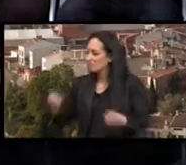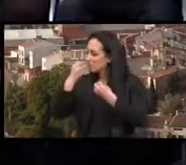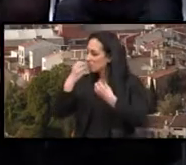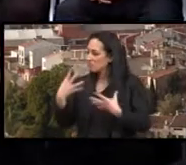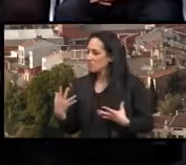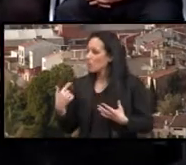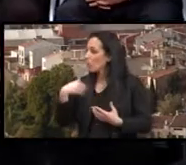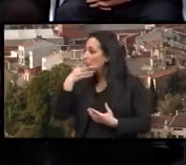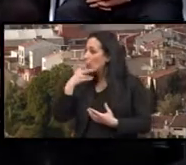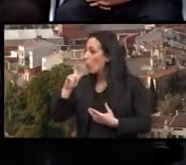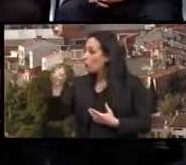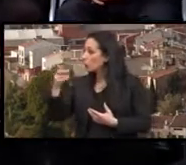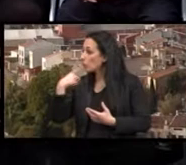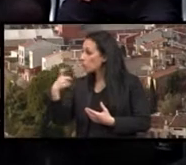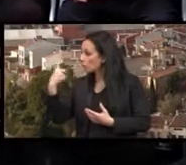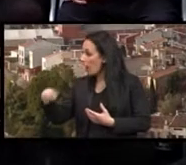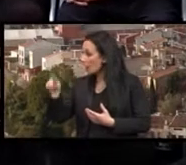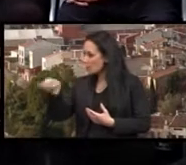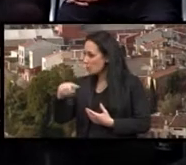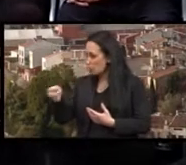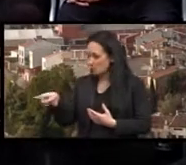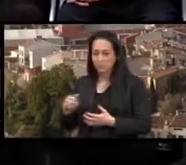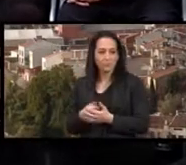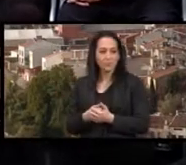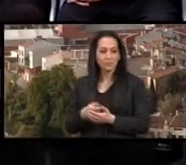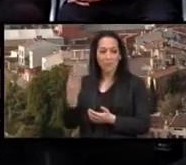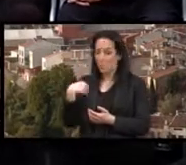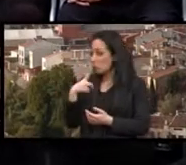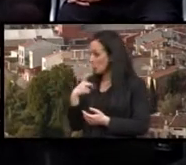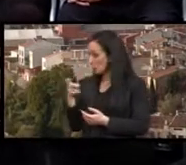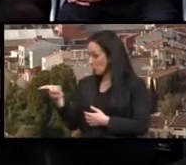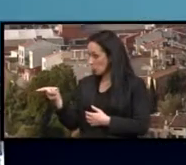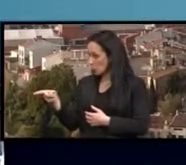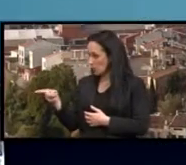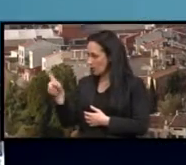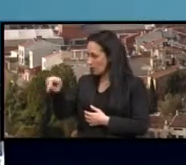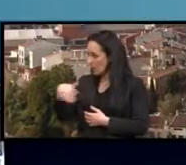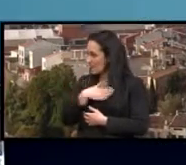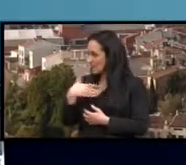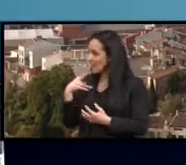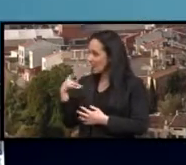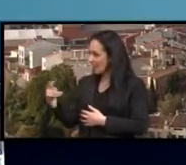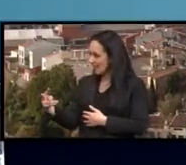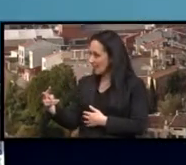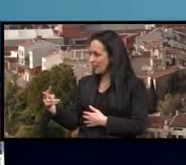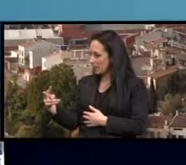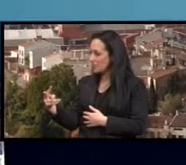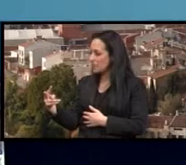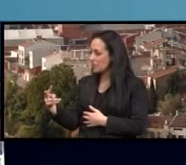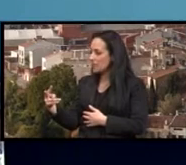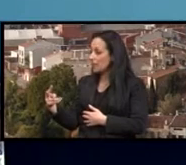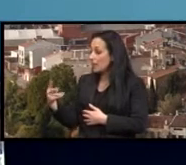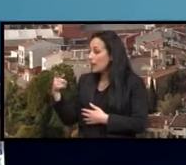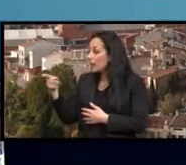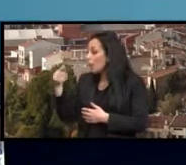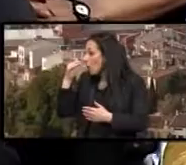que alguna pregunta més? Bueno, amb aquesta senyora li volia dir que no sé, què li espera amb aquesta senyora